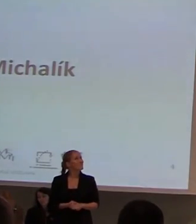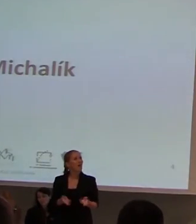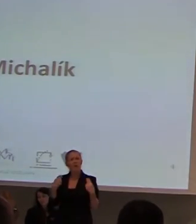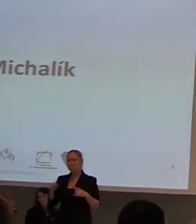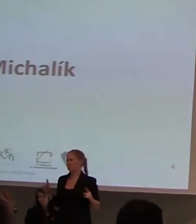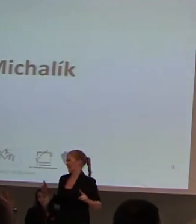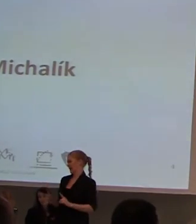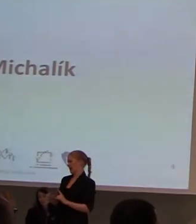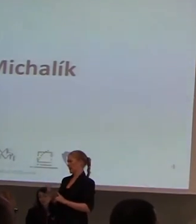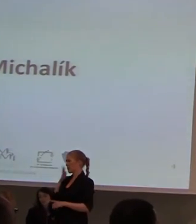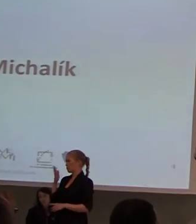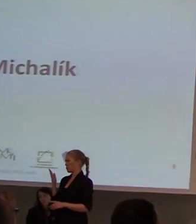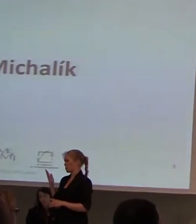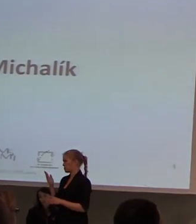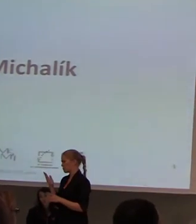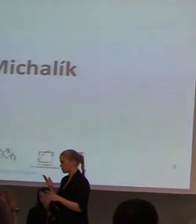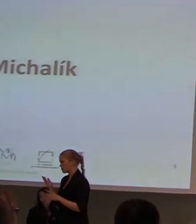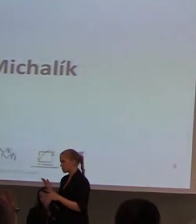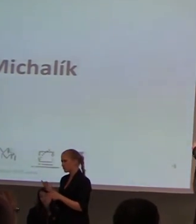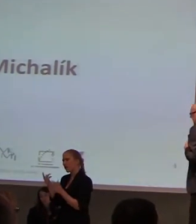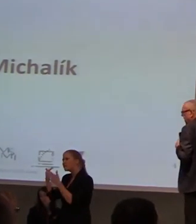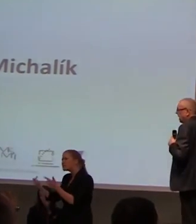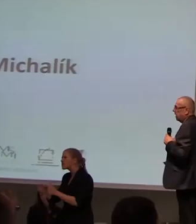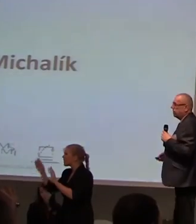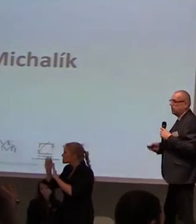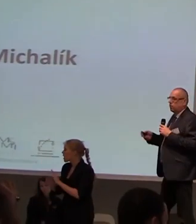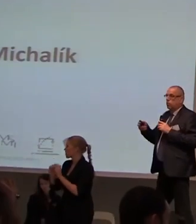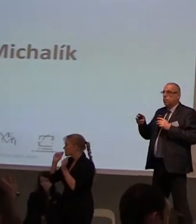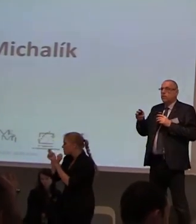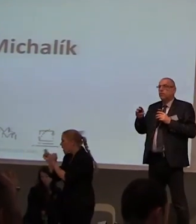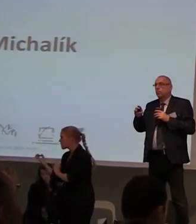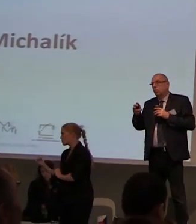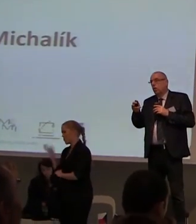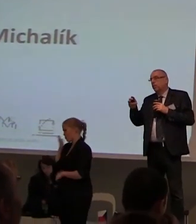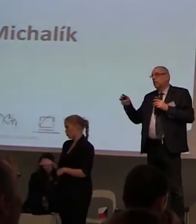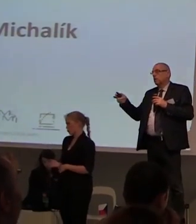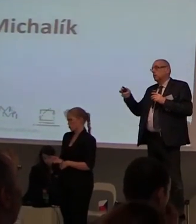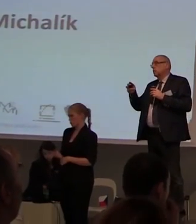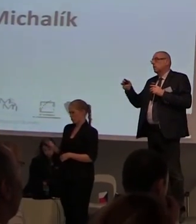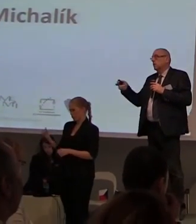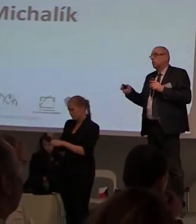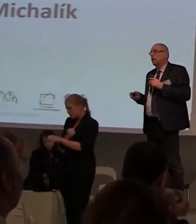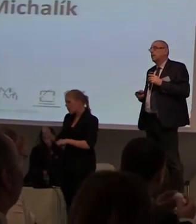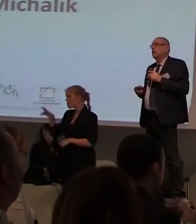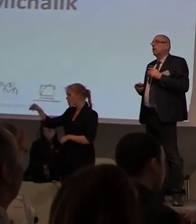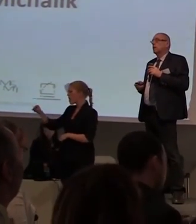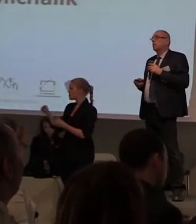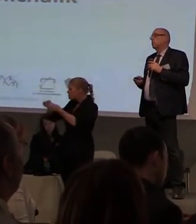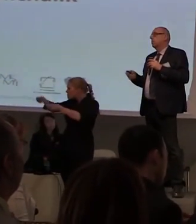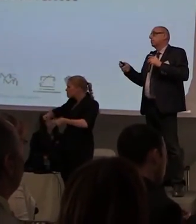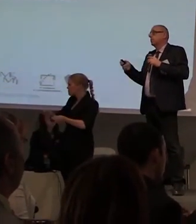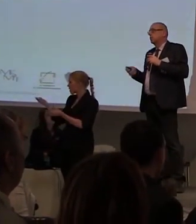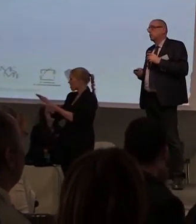Já ten zákon tady nebudu představovat, to se prostě stihnout nedá. V té brožurce podporná opatření knížečce, kterou máte,